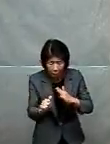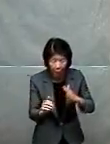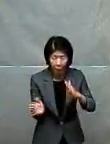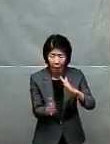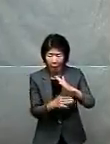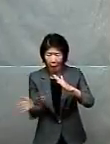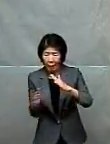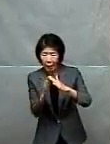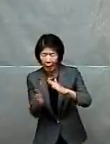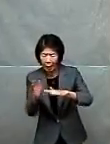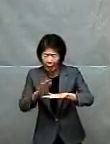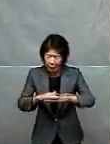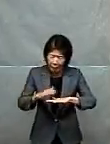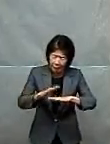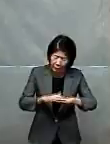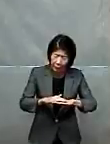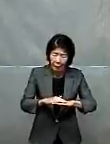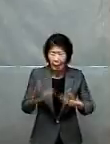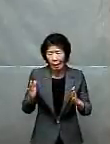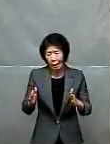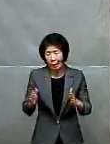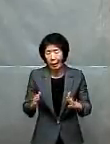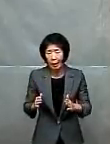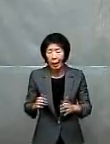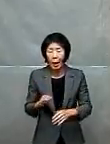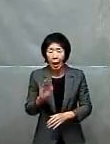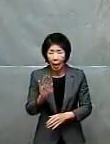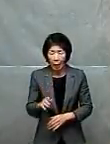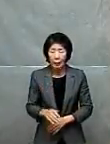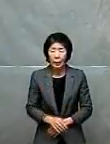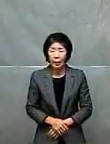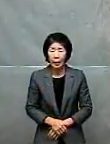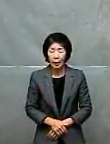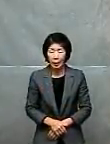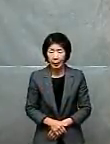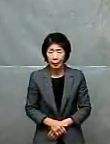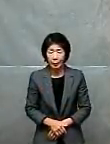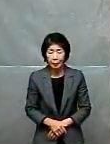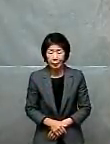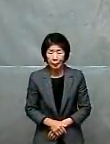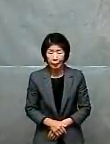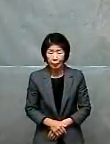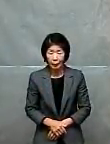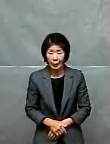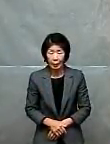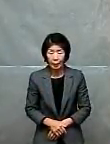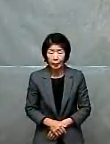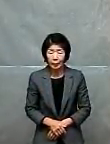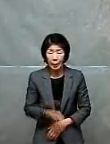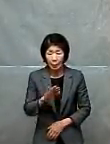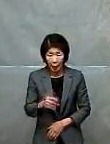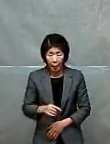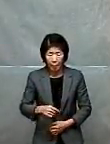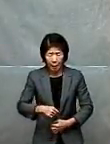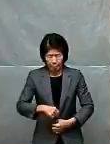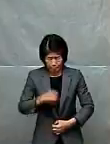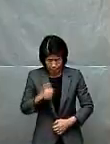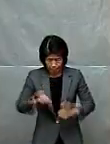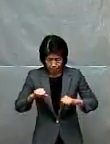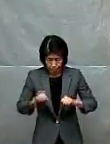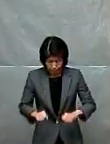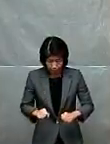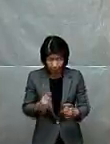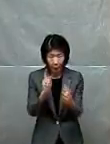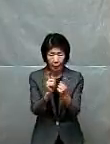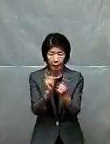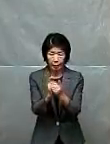ような時期とも重なったりですね、本当に言い訳がましいかもしれませんが、ですがしっかりと対処しなければという思